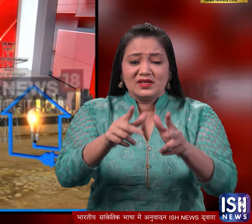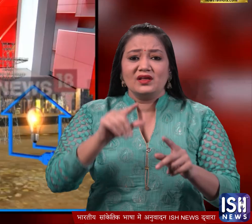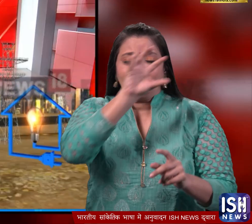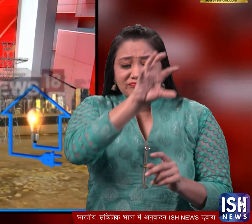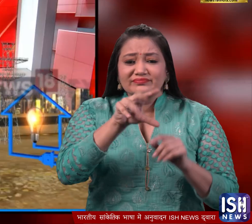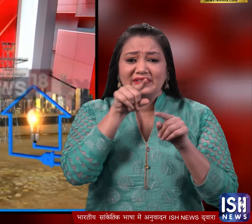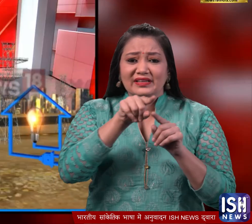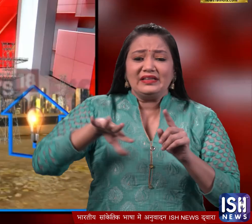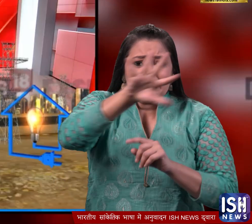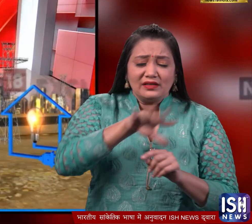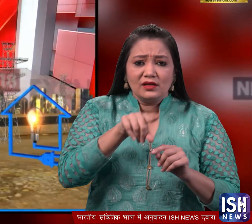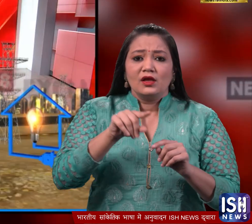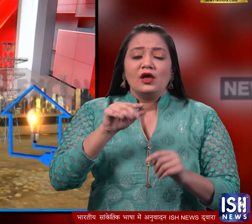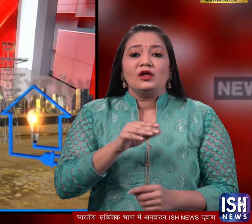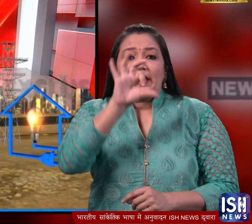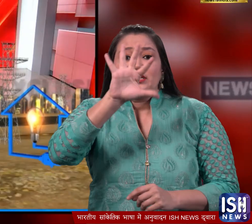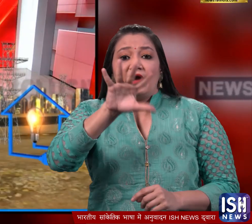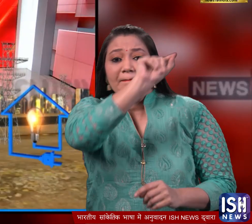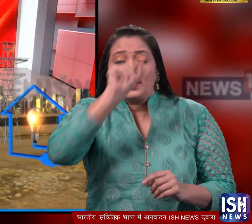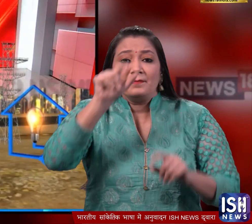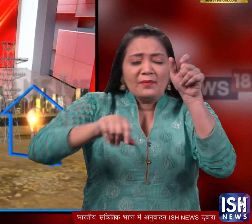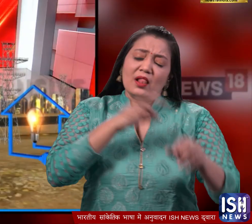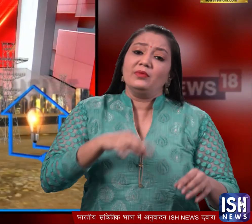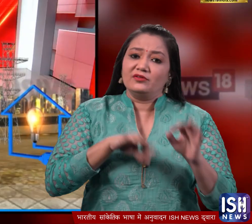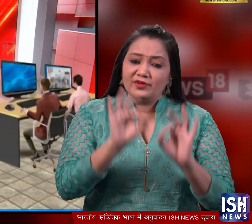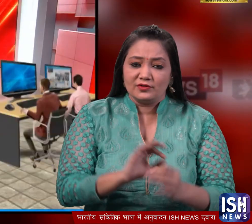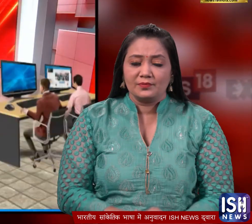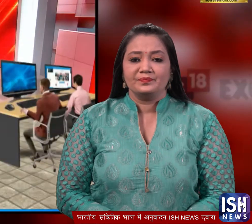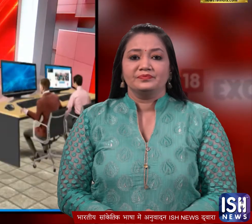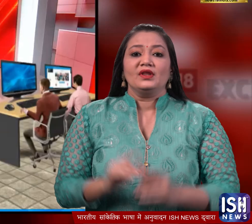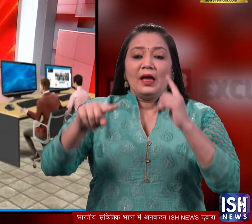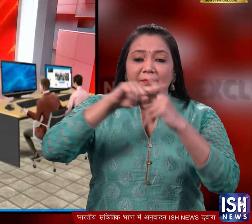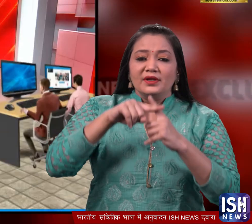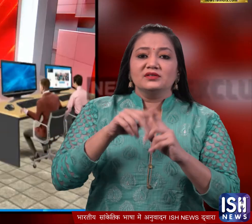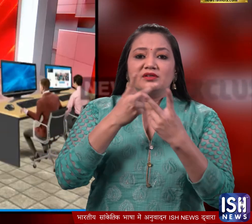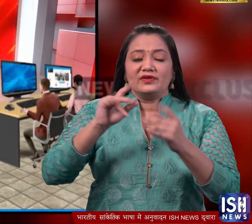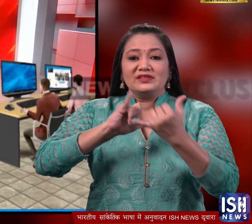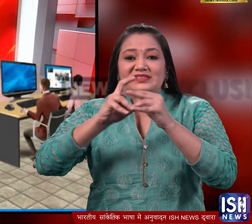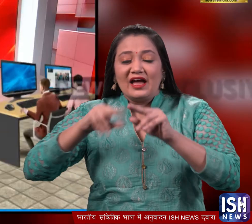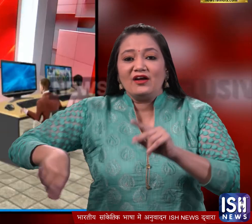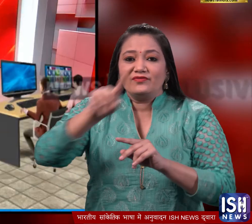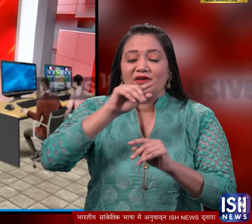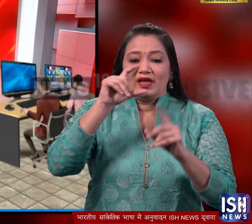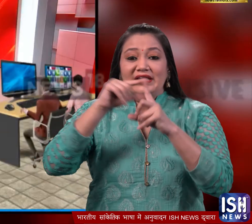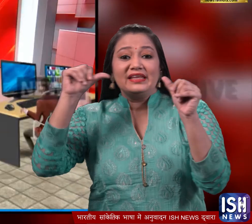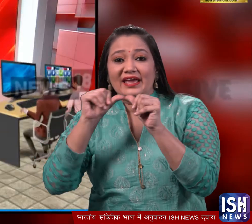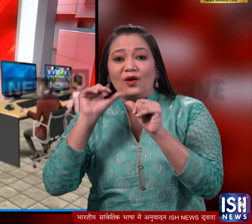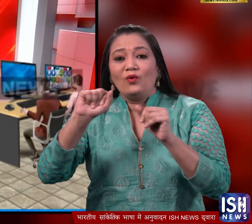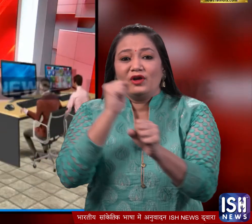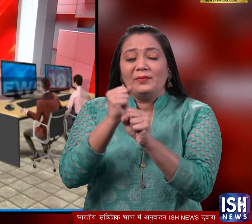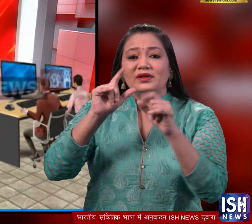से राज्य के 95% लोगों को फायदा होगा। इसके अलावा चन्नी सरकार ने राज्य के सरकारी कर्मचारियों का महंगाई भत्ता